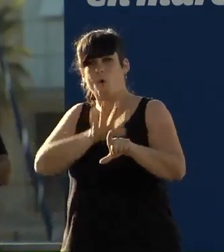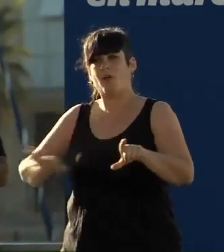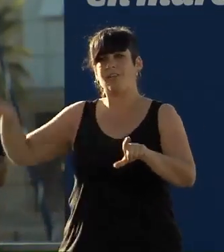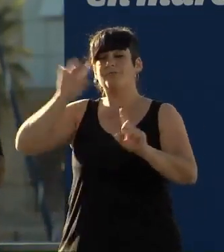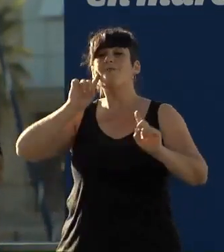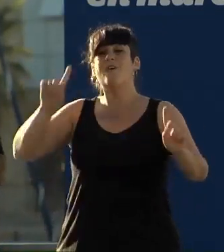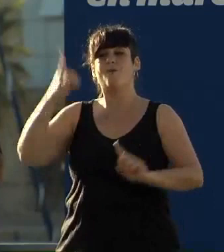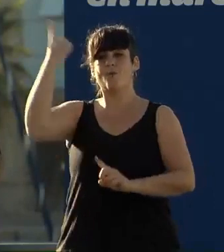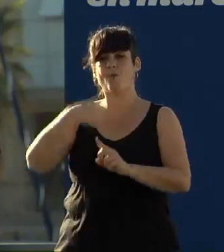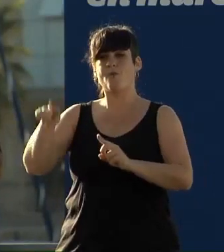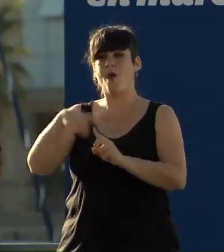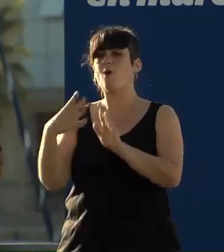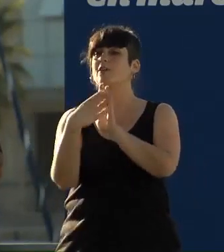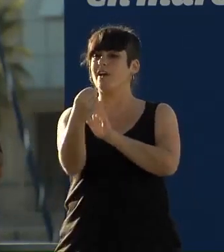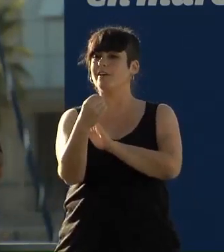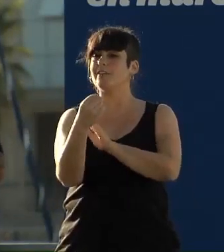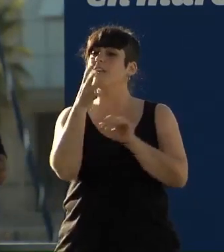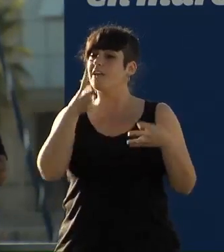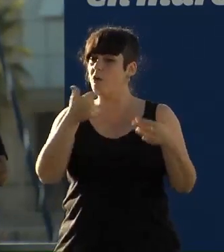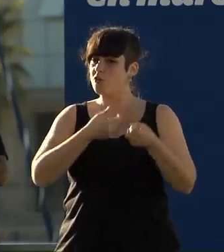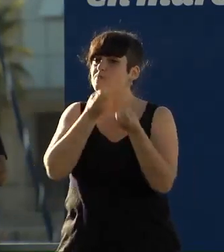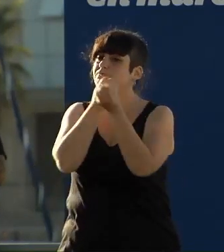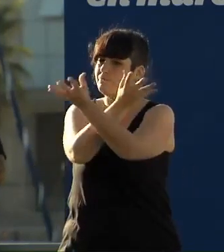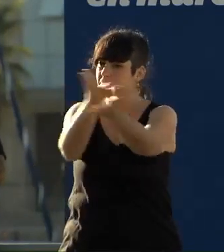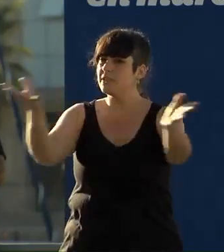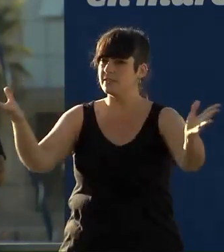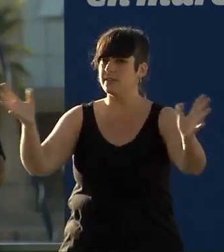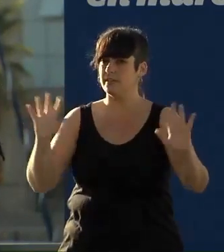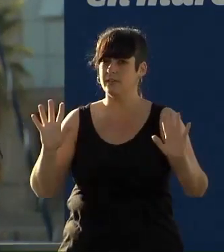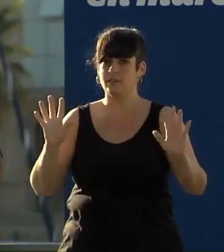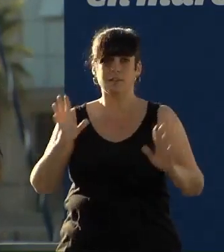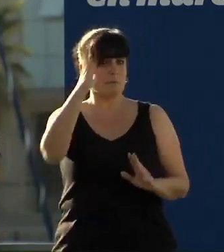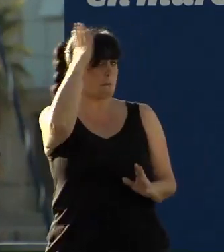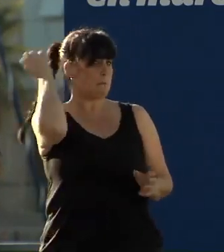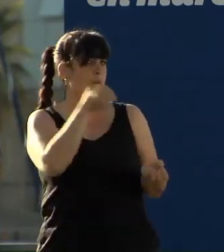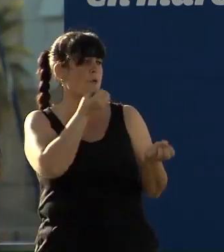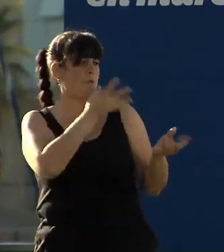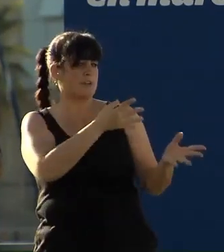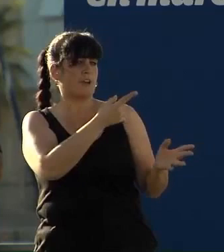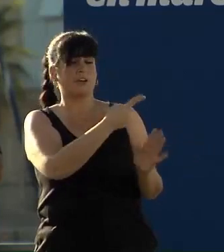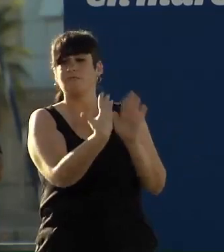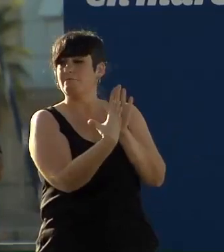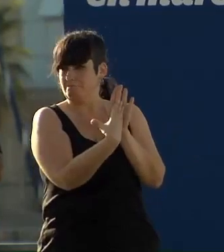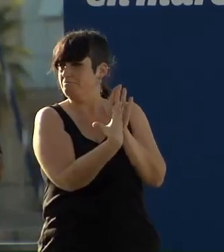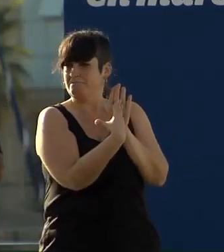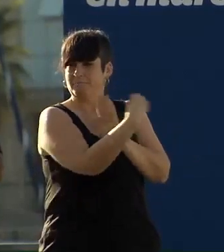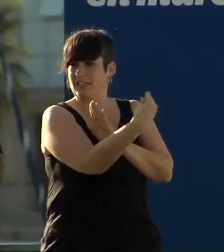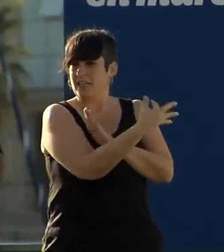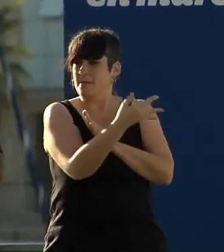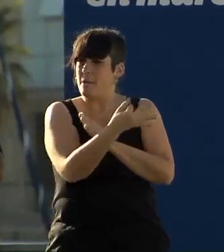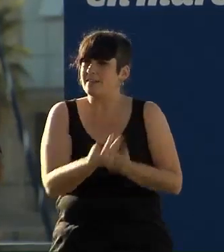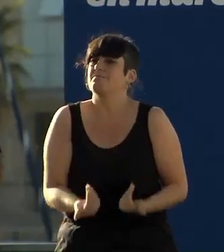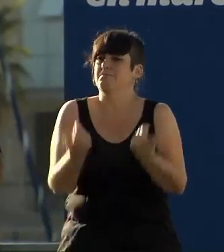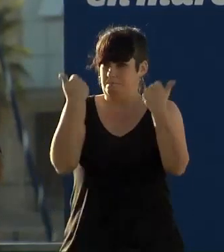cousa que, e aí vai a mensaxe para Pablo, que coido que Pablo entendeu e asumiu. E